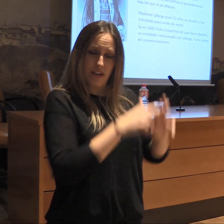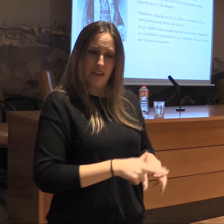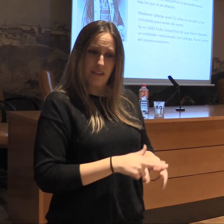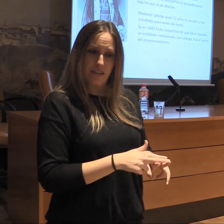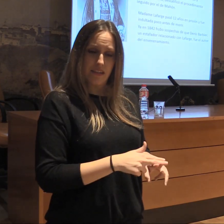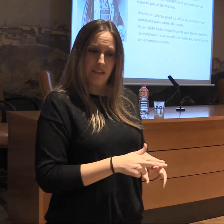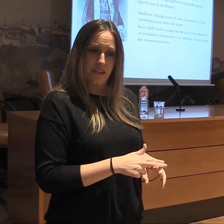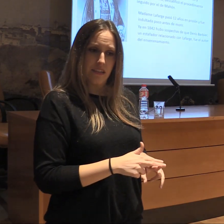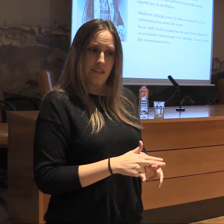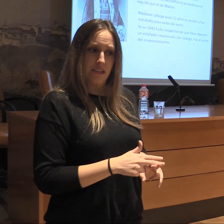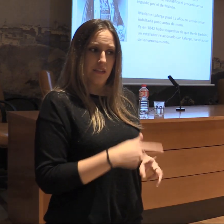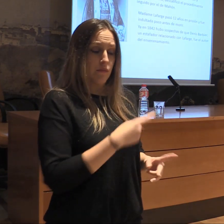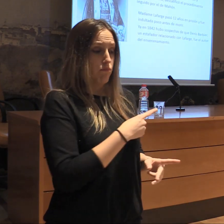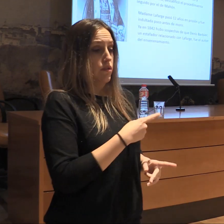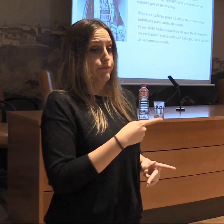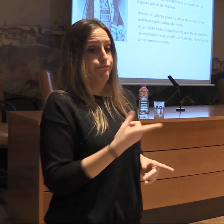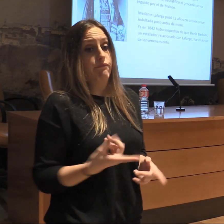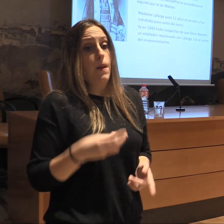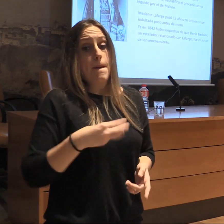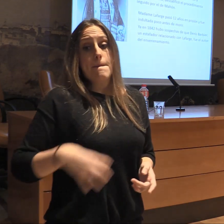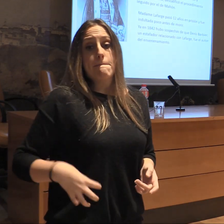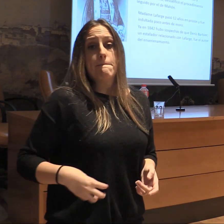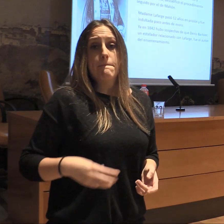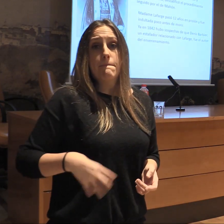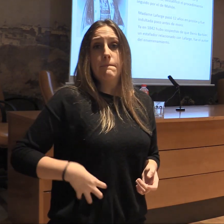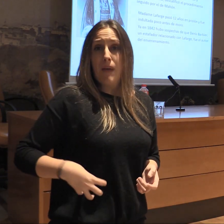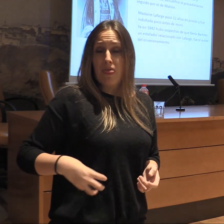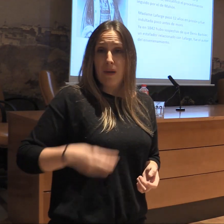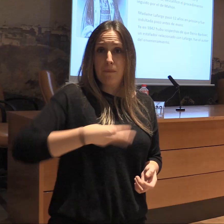Lafargue pasó 12 años en prisión hasta que